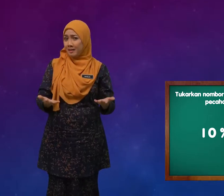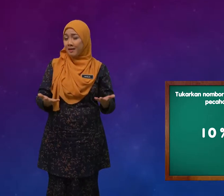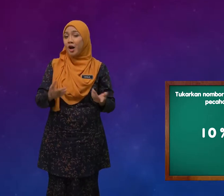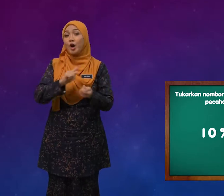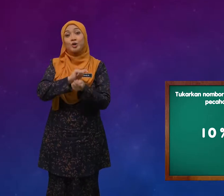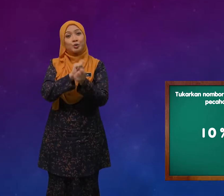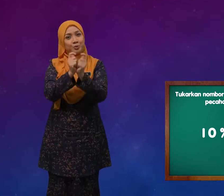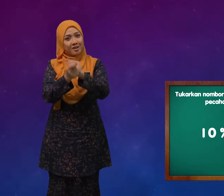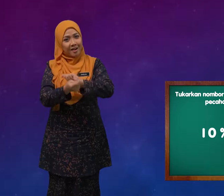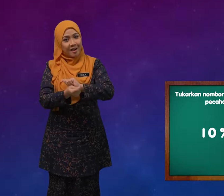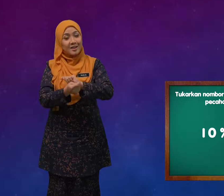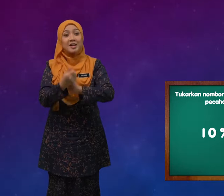Bagaimanakah tukar